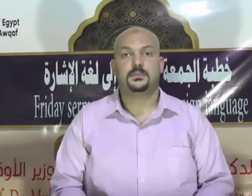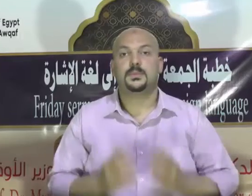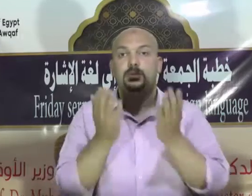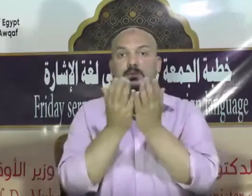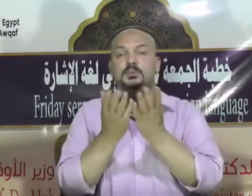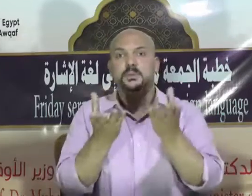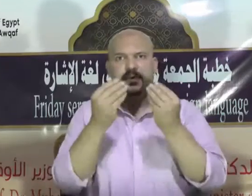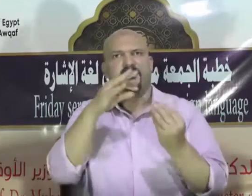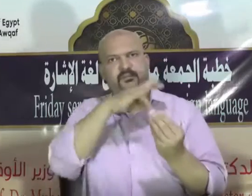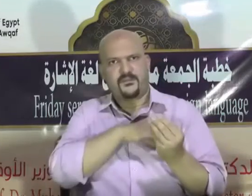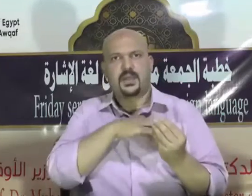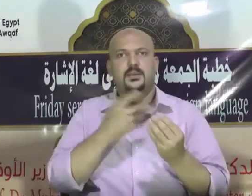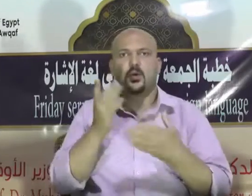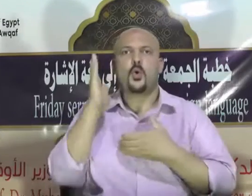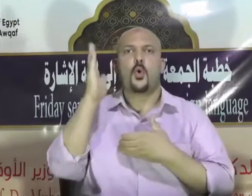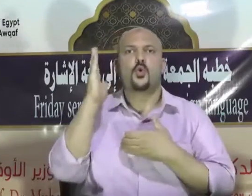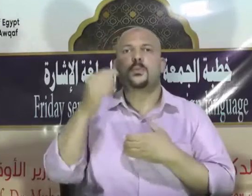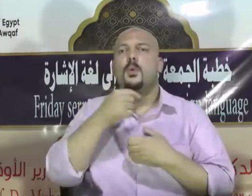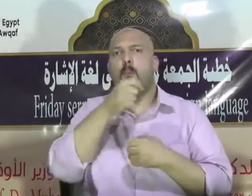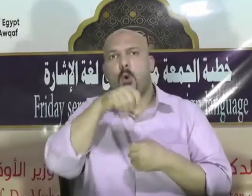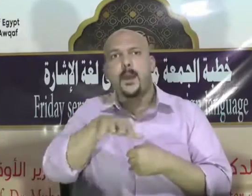الدروس المستفادة من خطبة حجة الوداع.